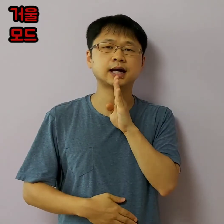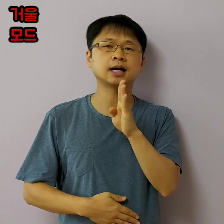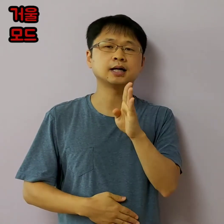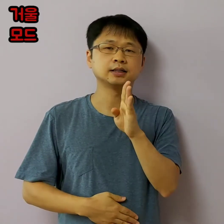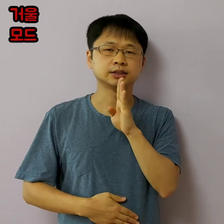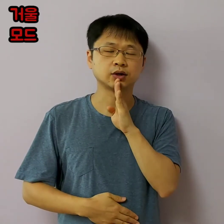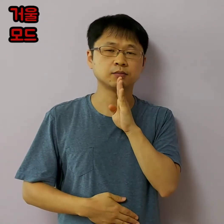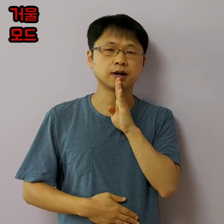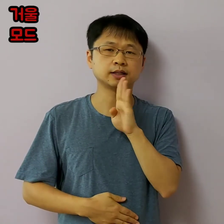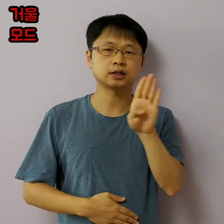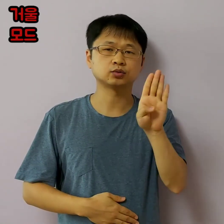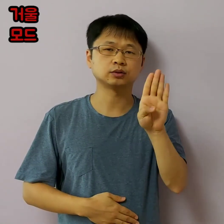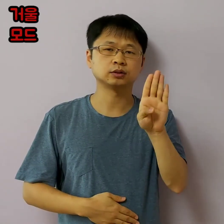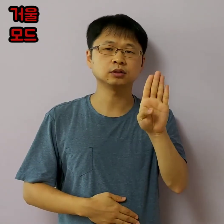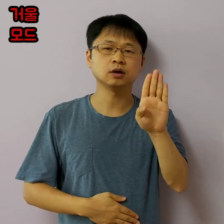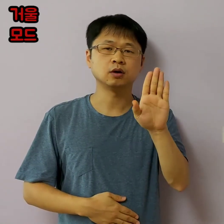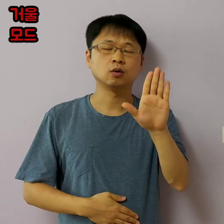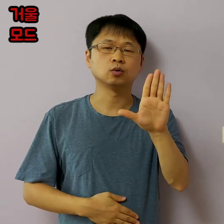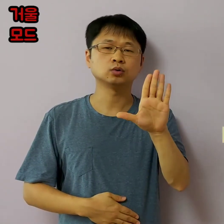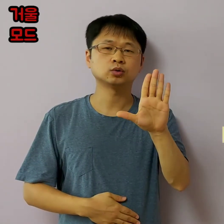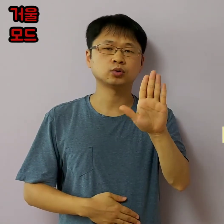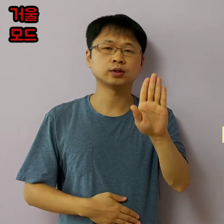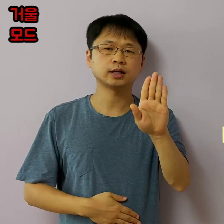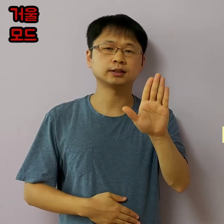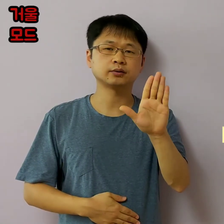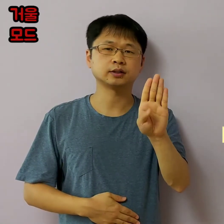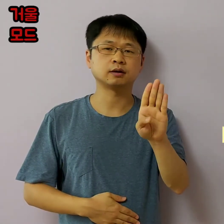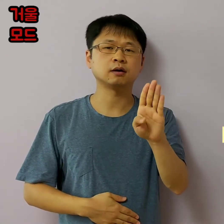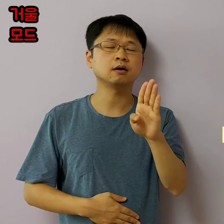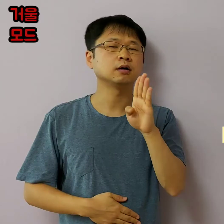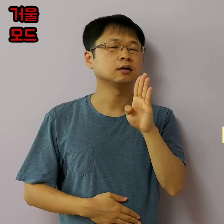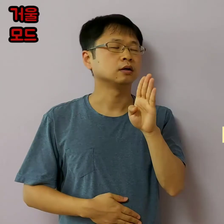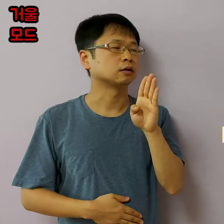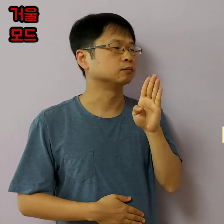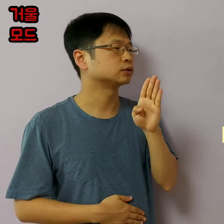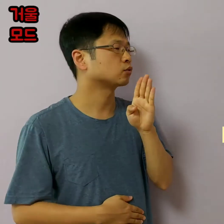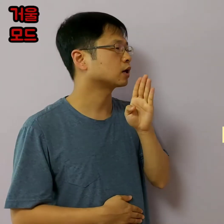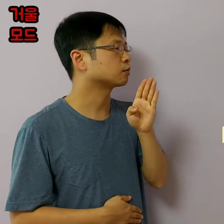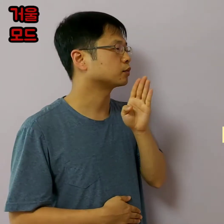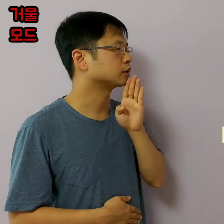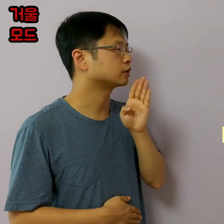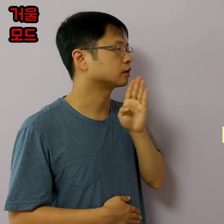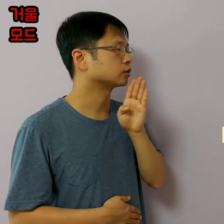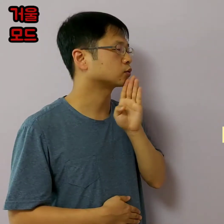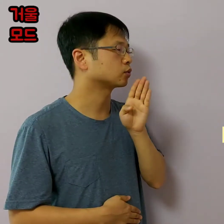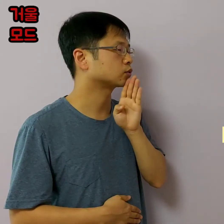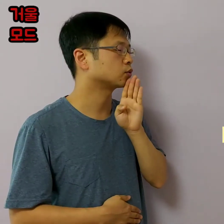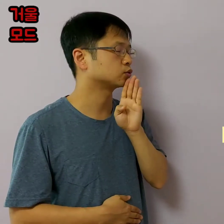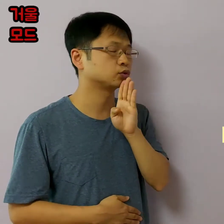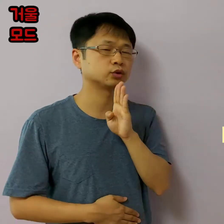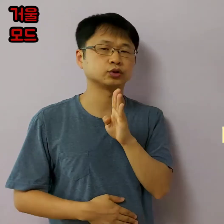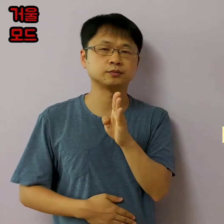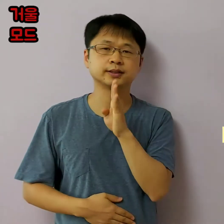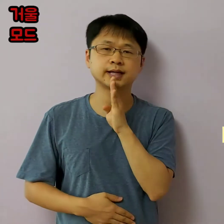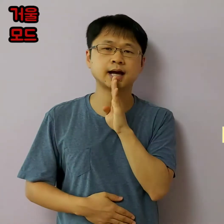진짜, 정말이라는 수어는 오른손 손날을 세워서 검지손가락 부위를 턱에 톡톡톡 두드려 주시면